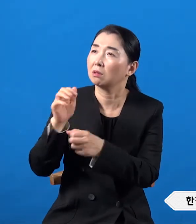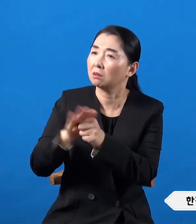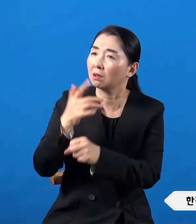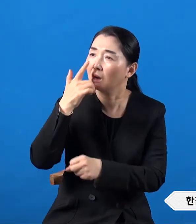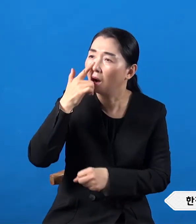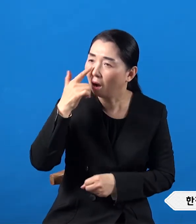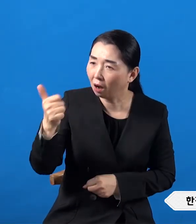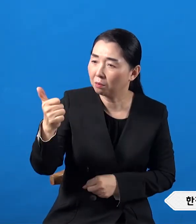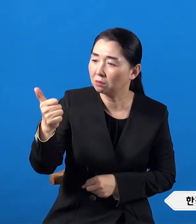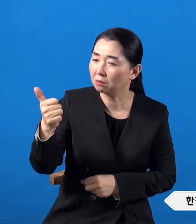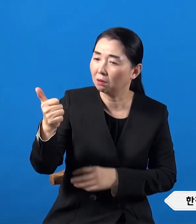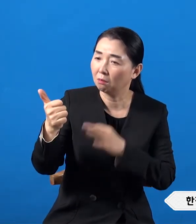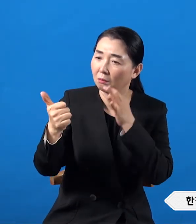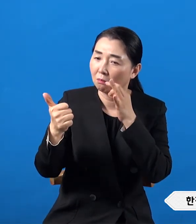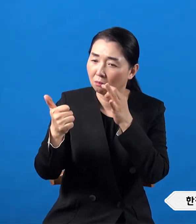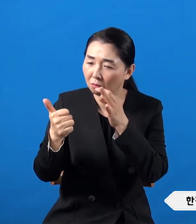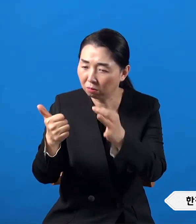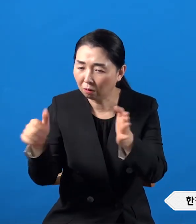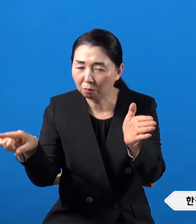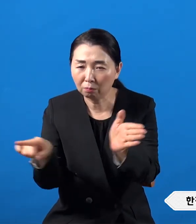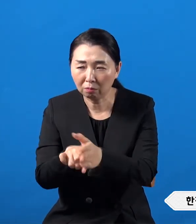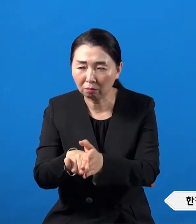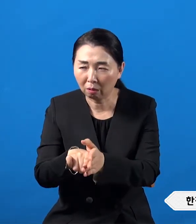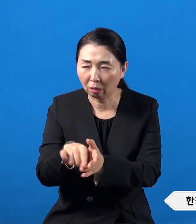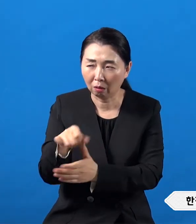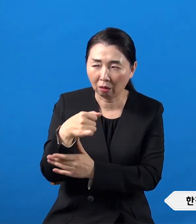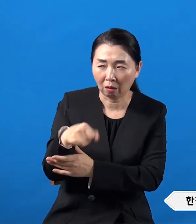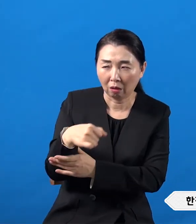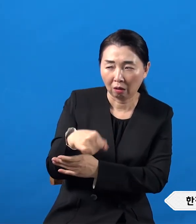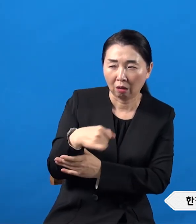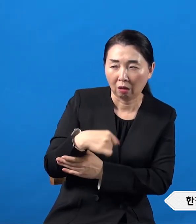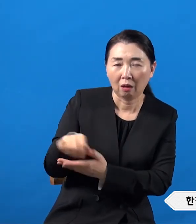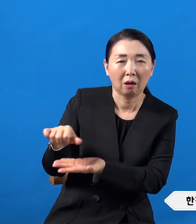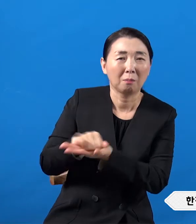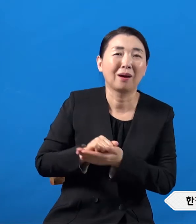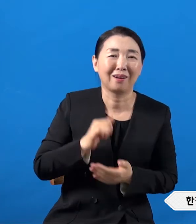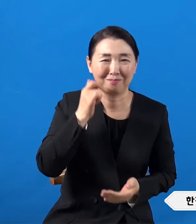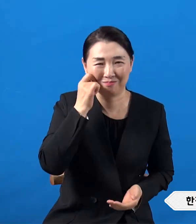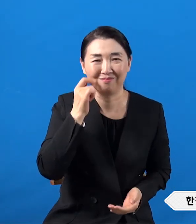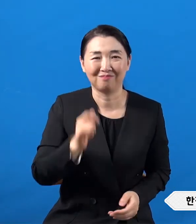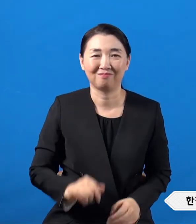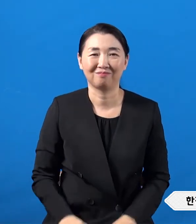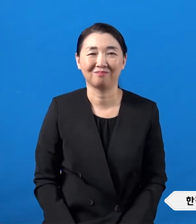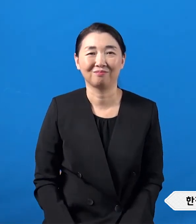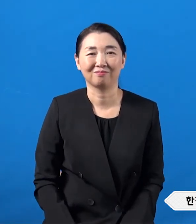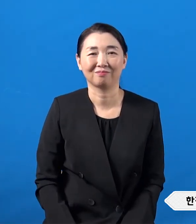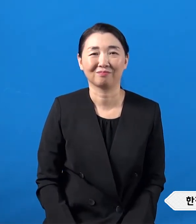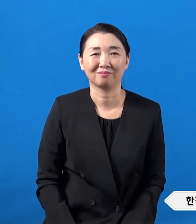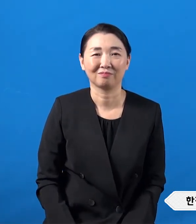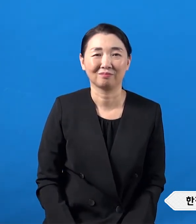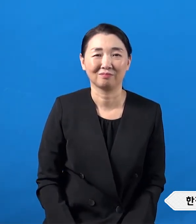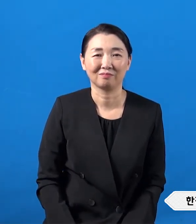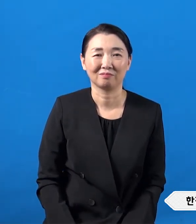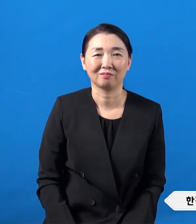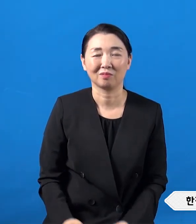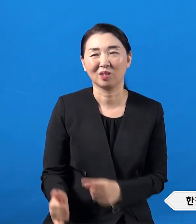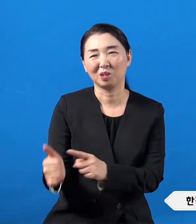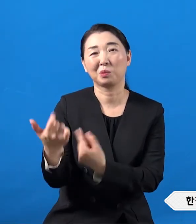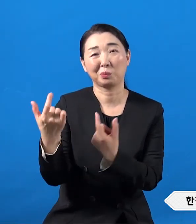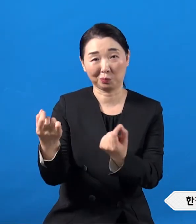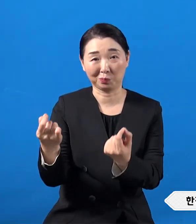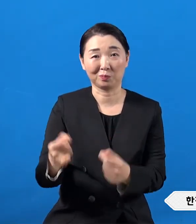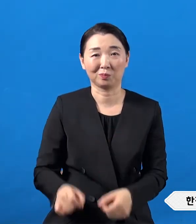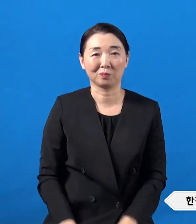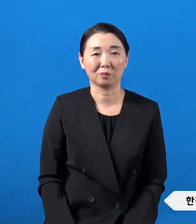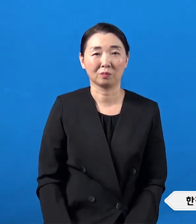사랑의 아버지라는 그것이 잘 믿어지지도 않고 잘 받아들여지지가 않습니다. 입다도 그런